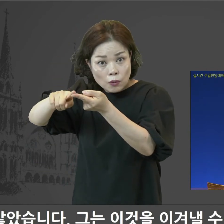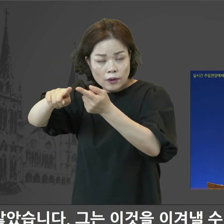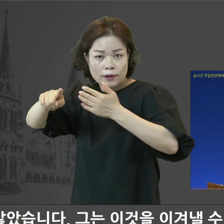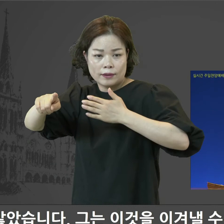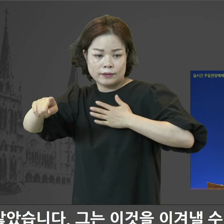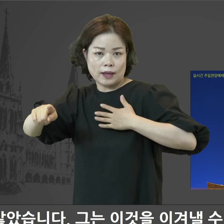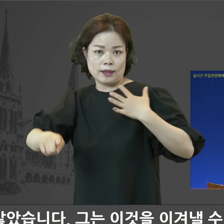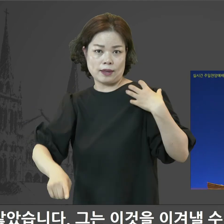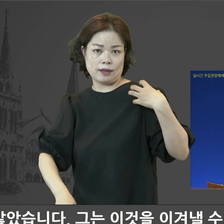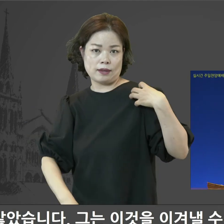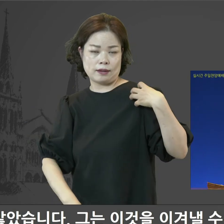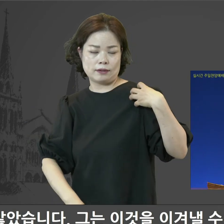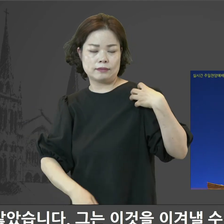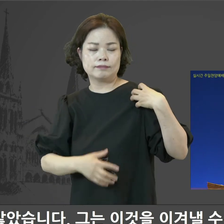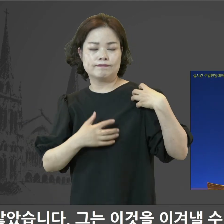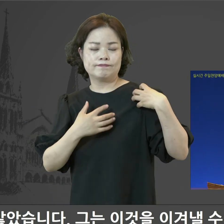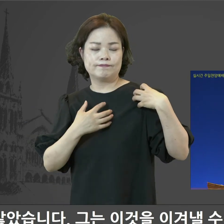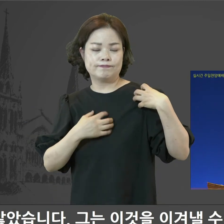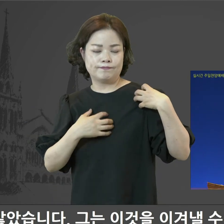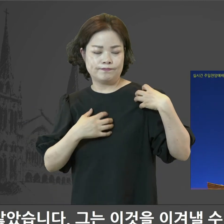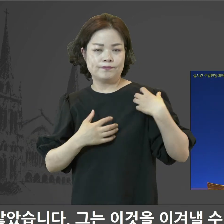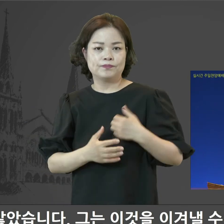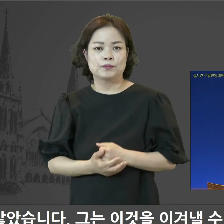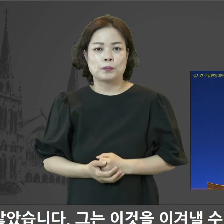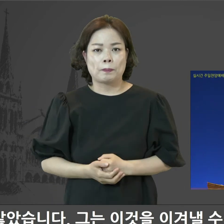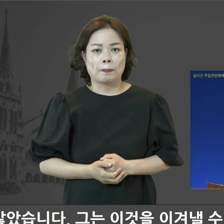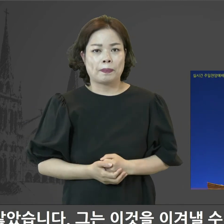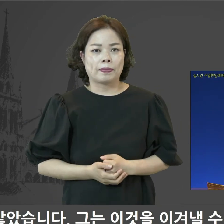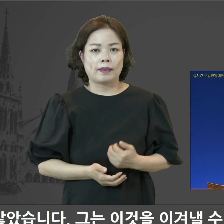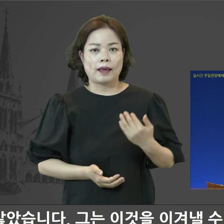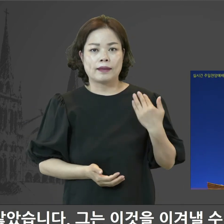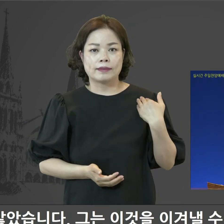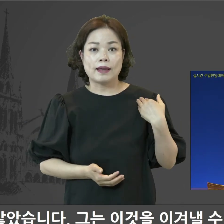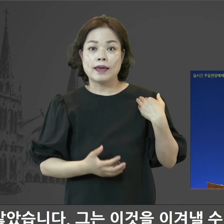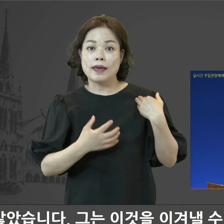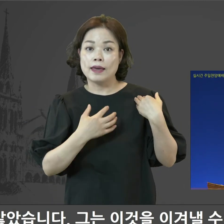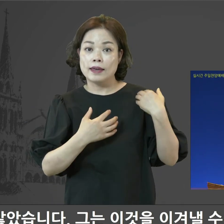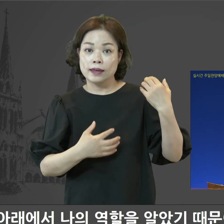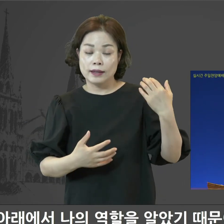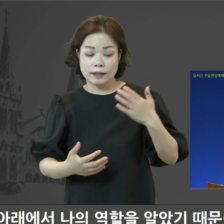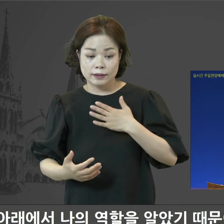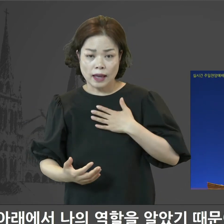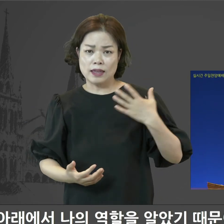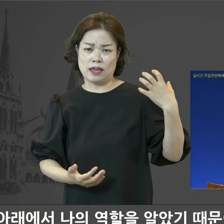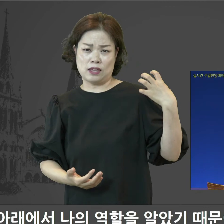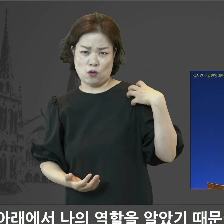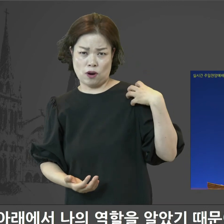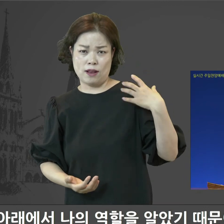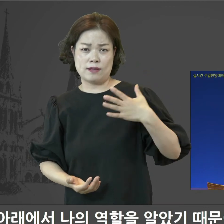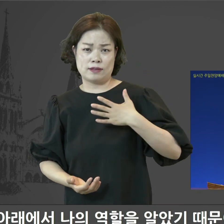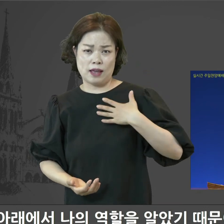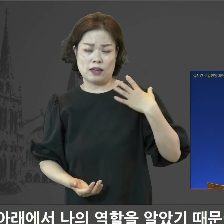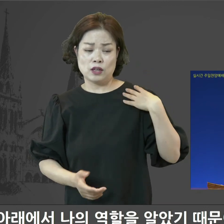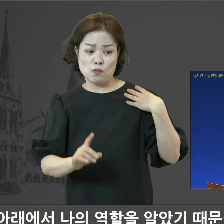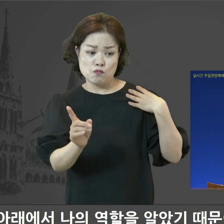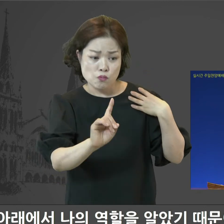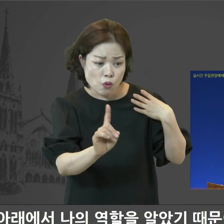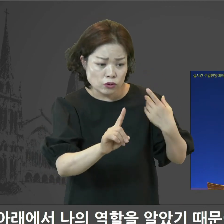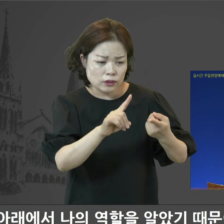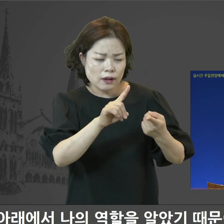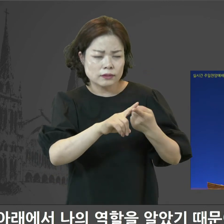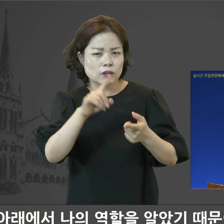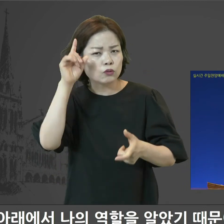나의 역할을 알았기 때문이라고 생각합니다. 나의 역할. 많은 사람들이 나의 역할이